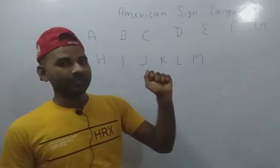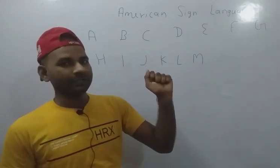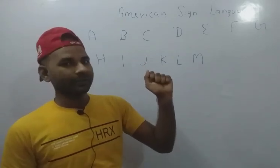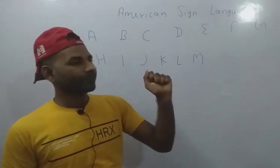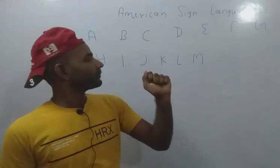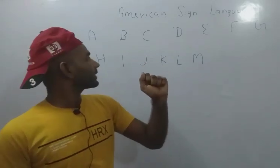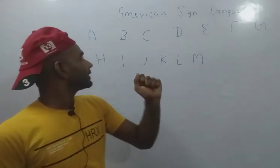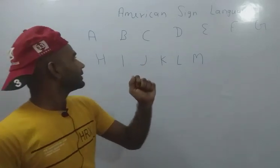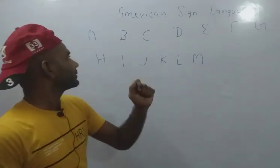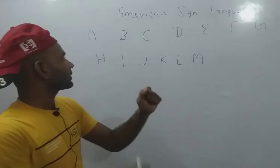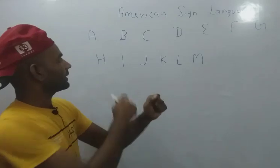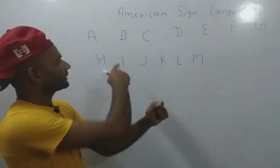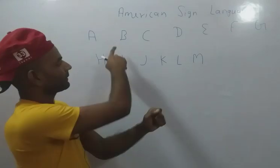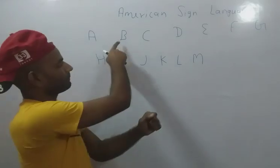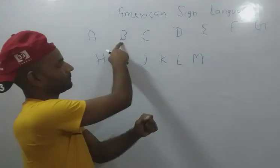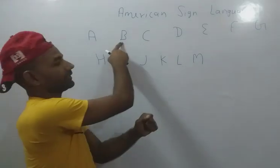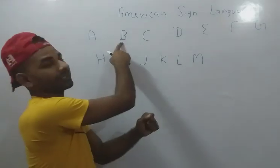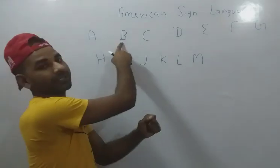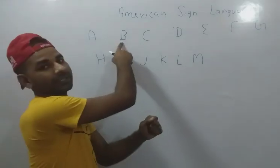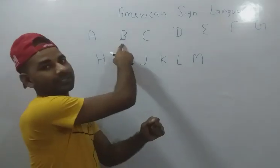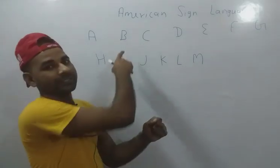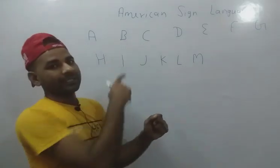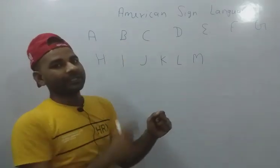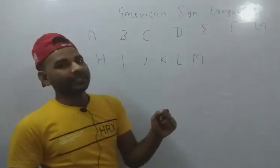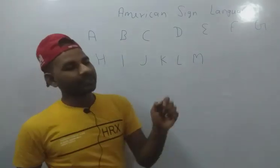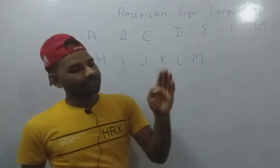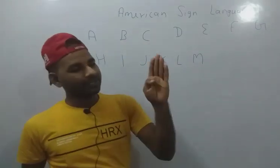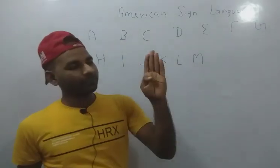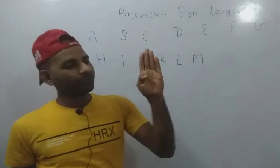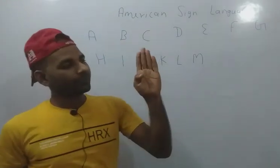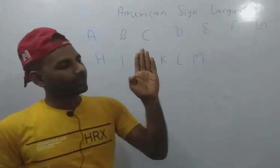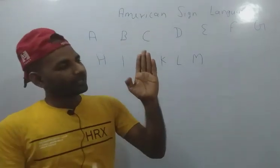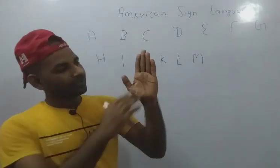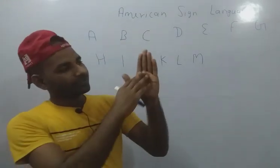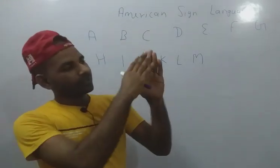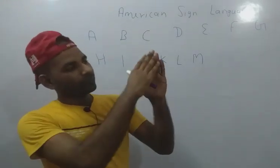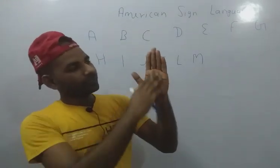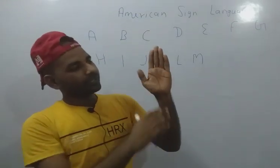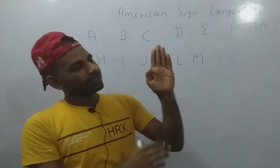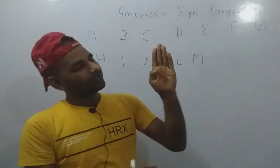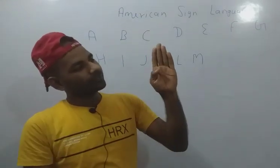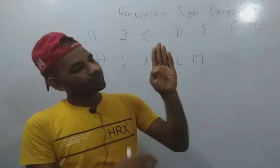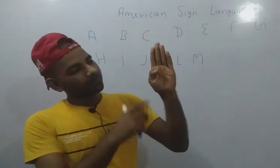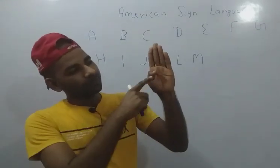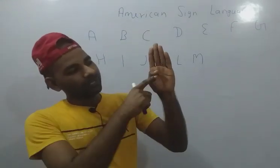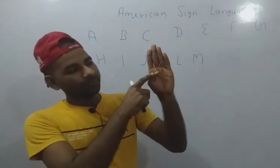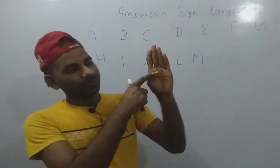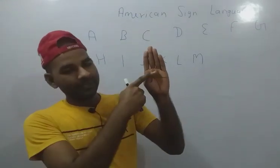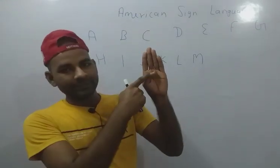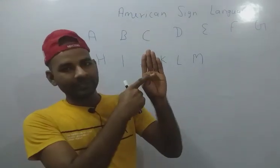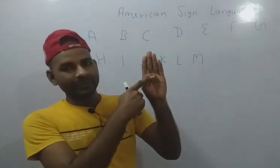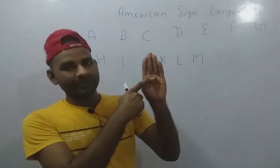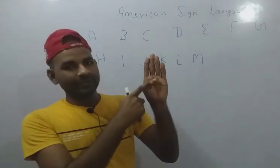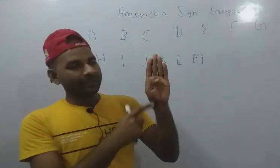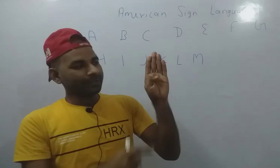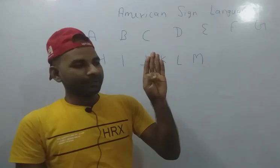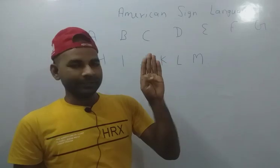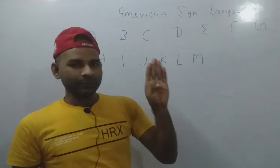हैं। उसके बाद बी, इसके लिए आपको चारों उंगली सीधा, उसके बाद अंगूठा यहाँ पे, ऐसे। ये होगा